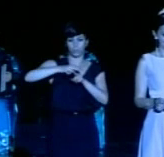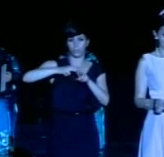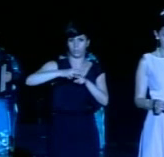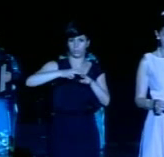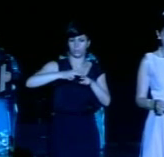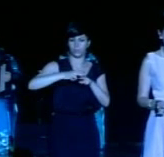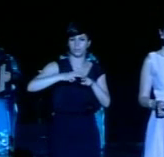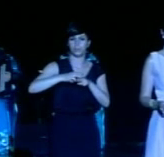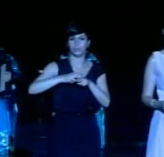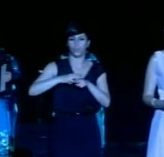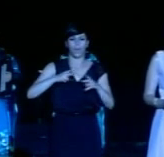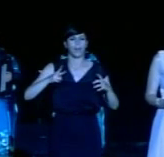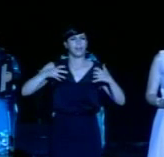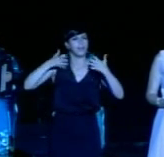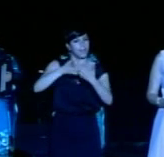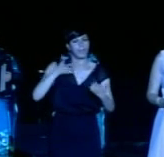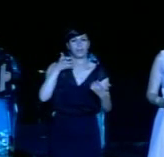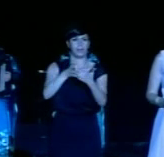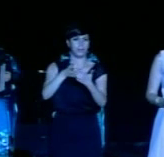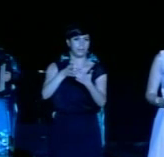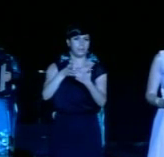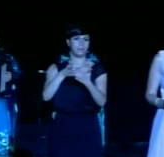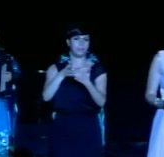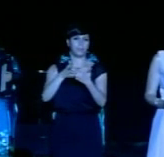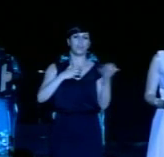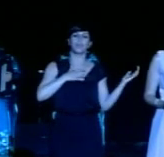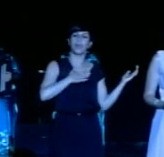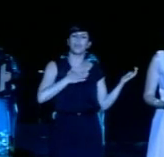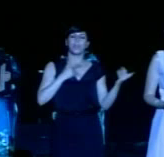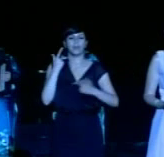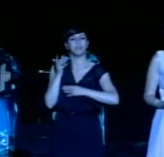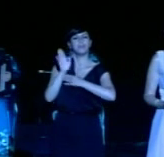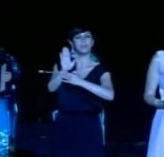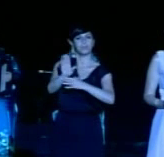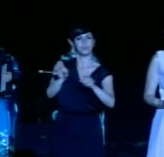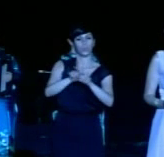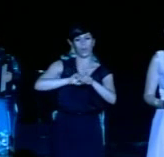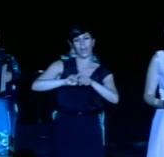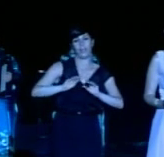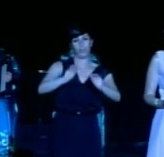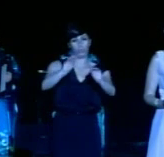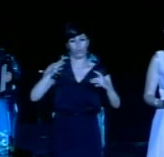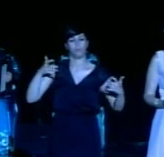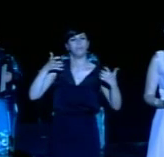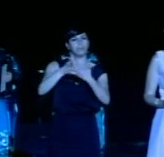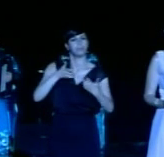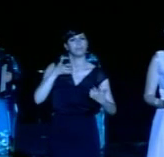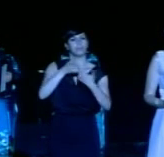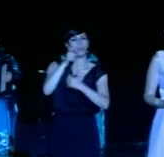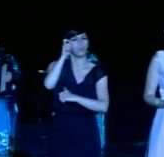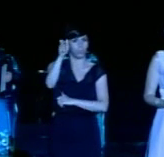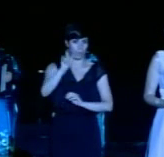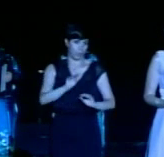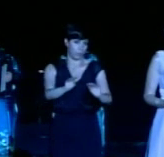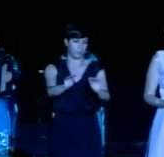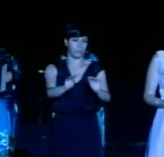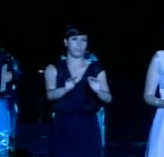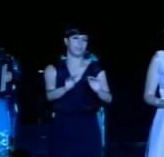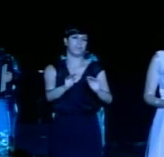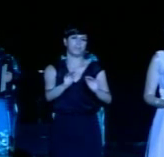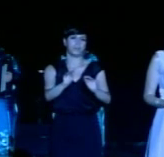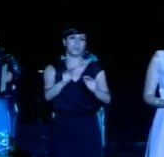una danza guerrera, una danza en la que muestra el carácter belicoso de este pueblo que ha